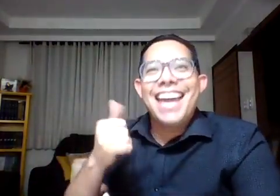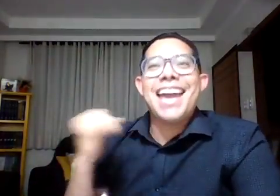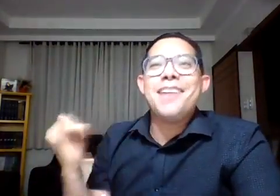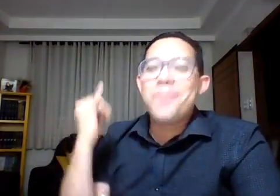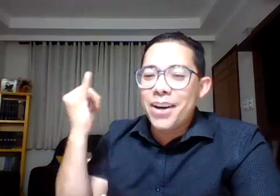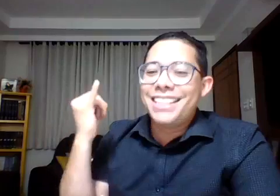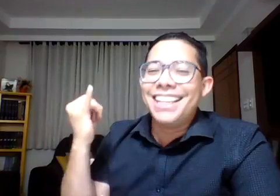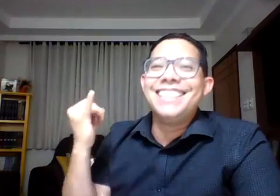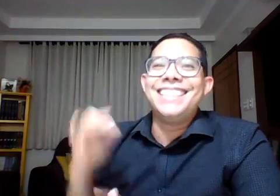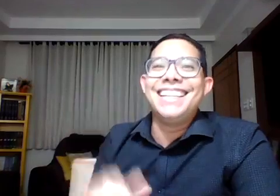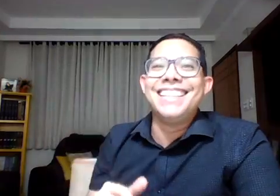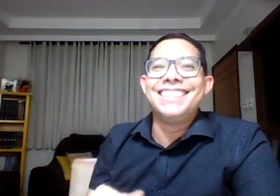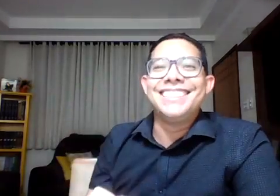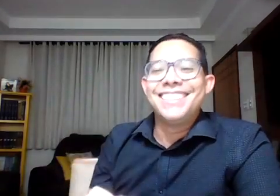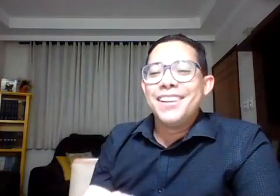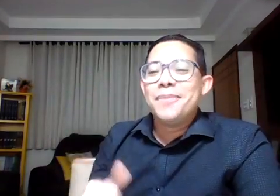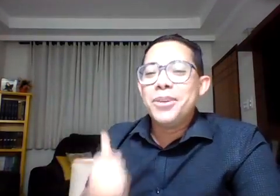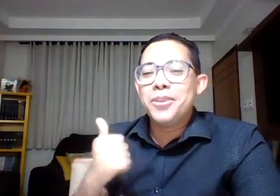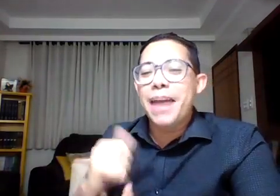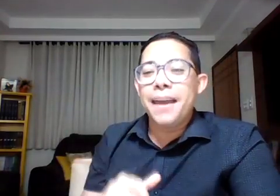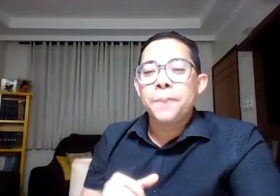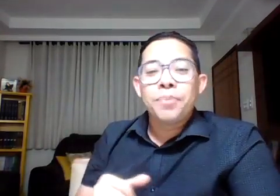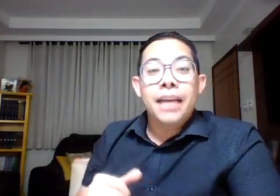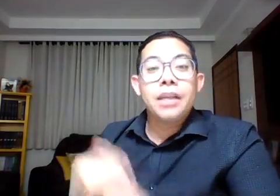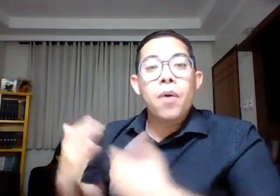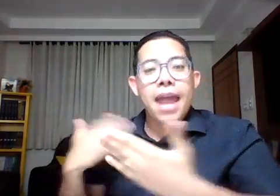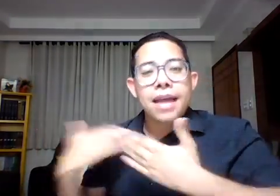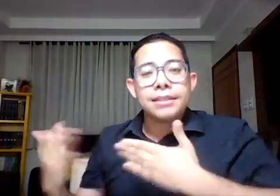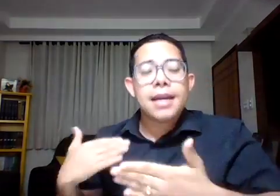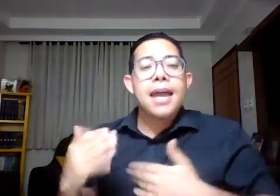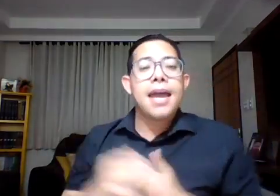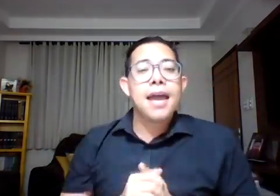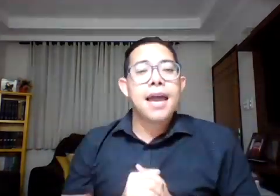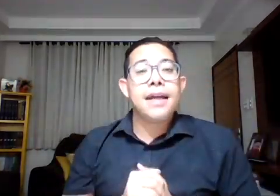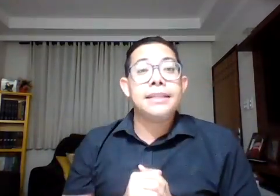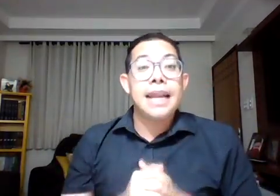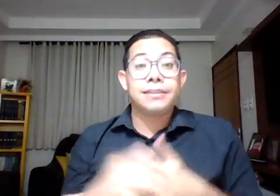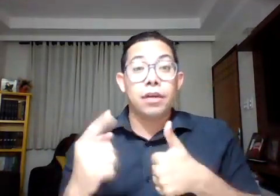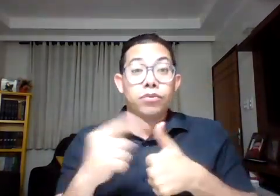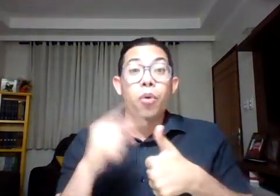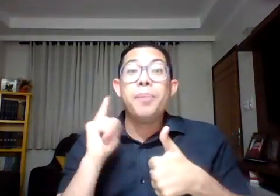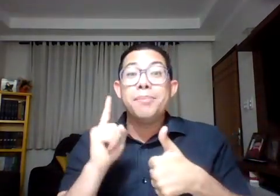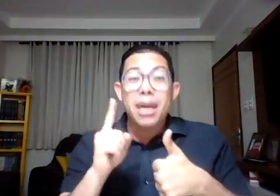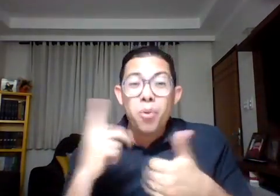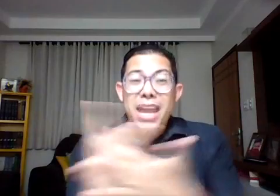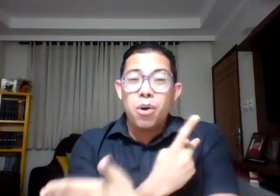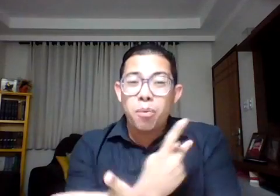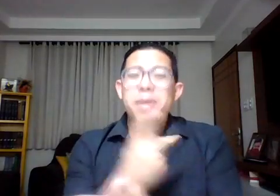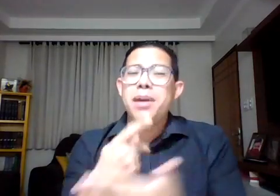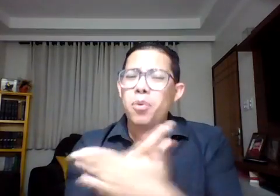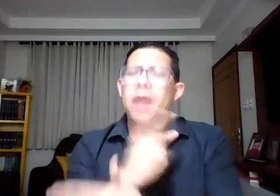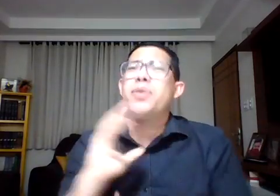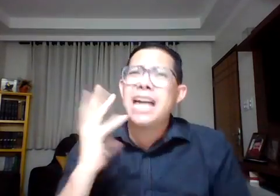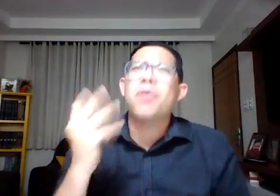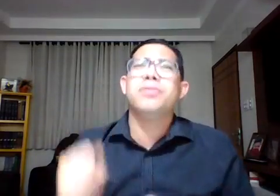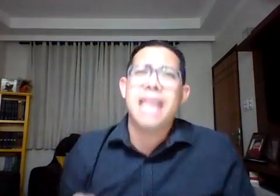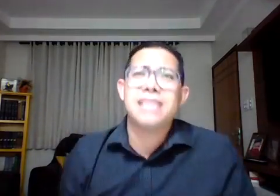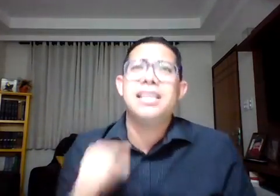É importante isso. Muito bem. Então, essa é a interação. Então, o primeiro erro que acontece